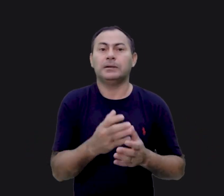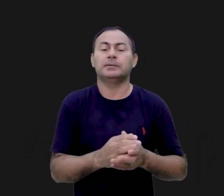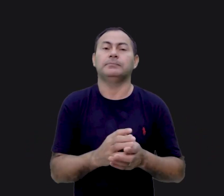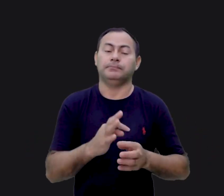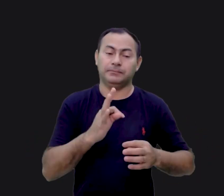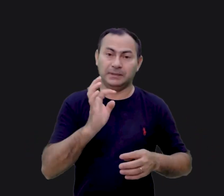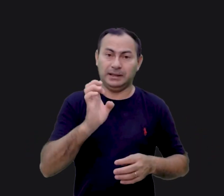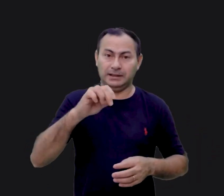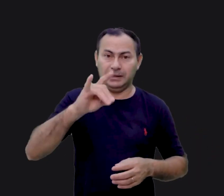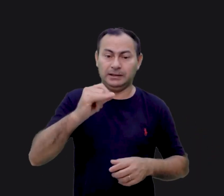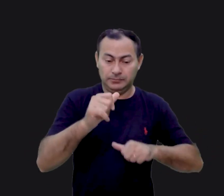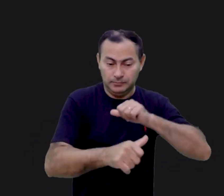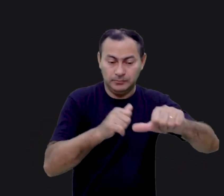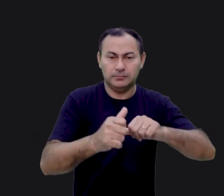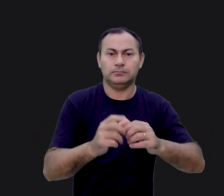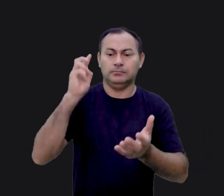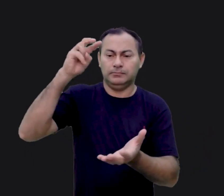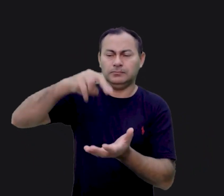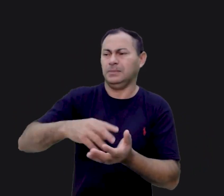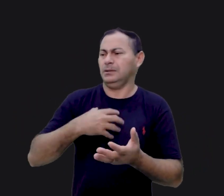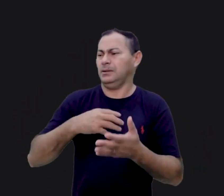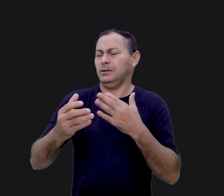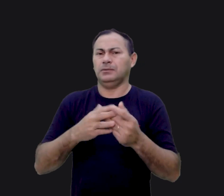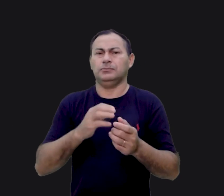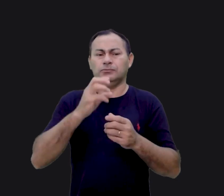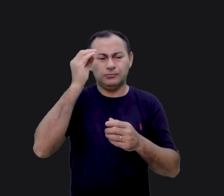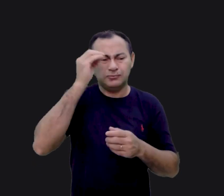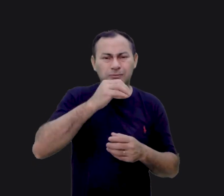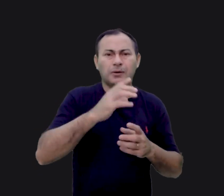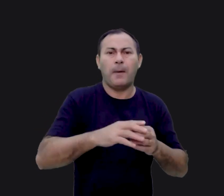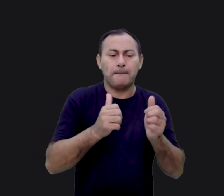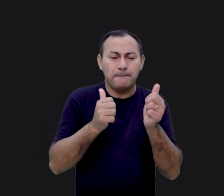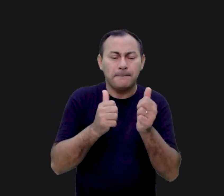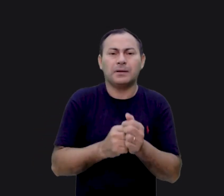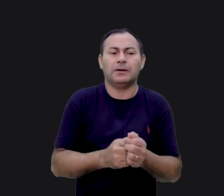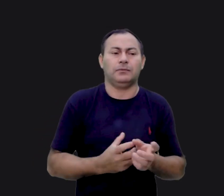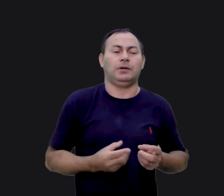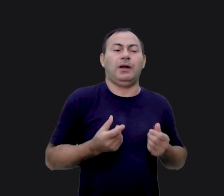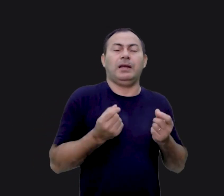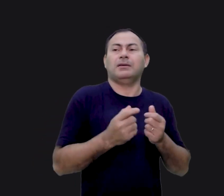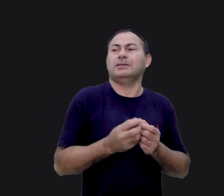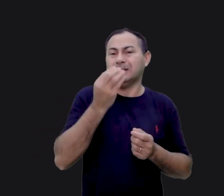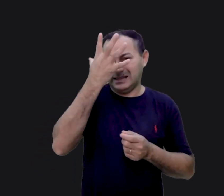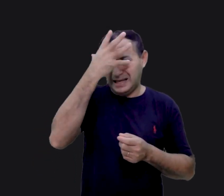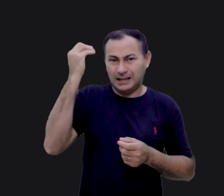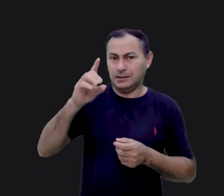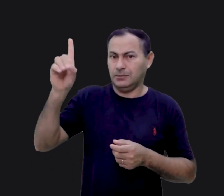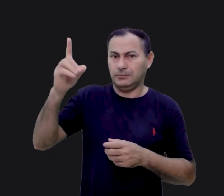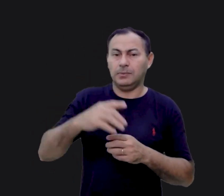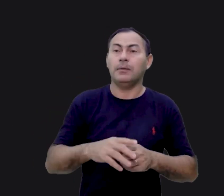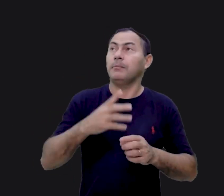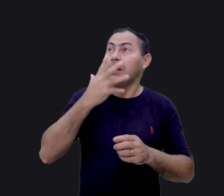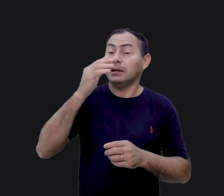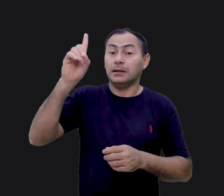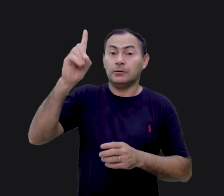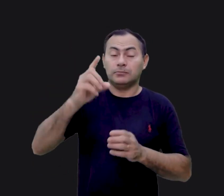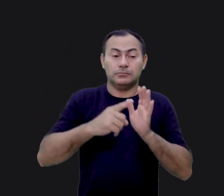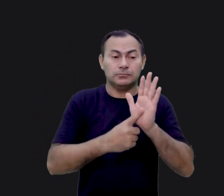bem a tendência é que ele se tornem apáticos e apostas quando estão prósperos parece que o povo de Deus só faz a obra quando